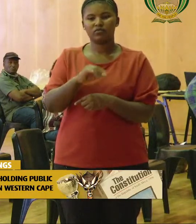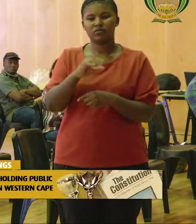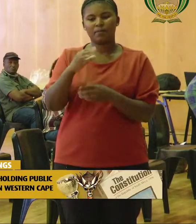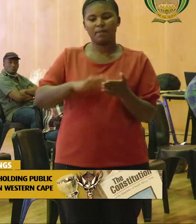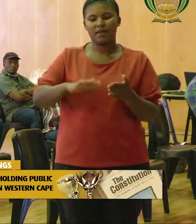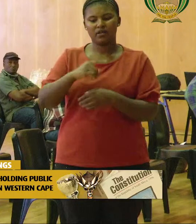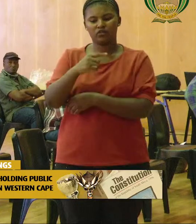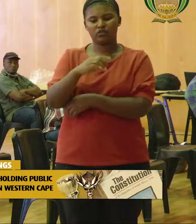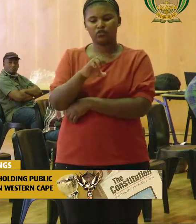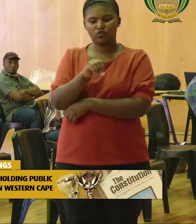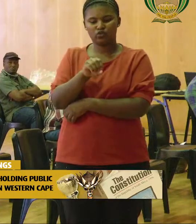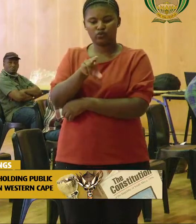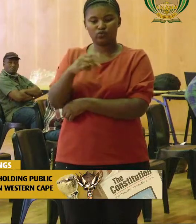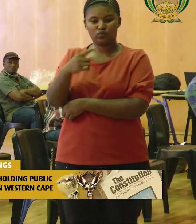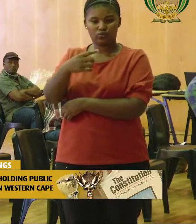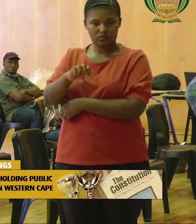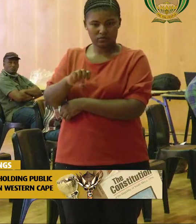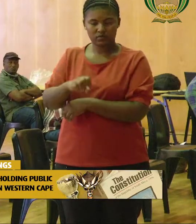George.